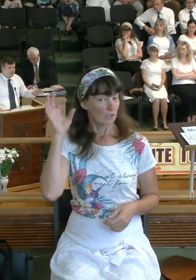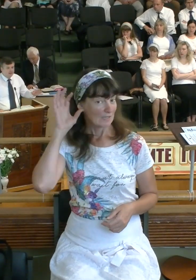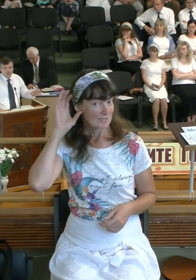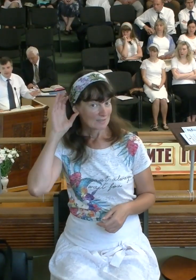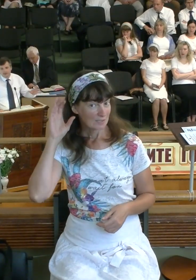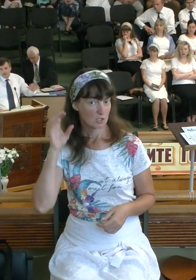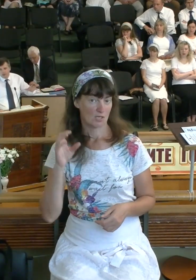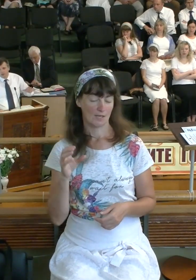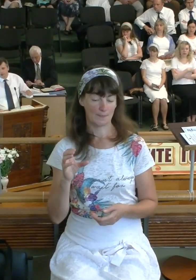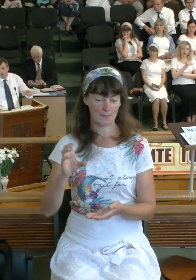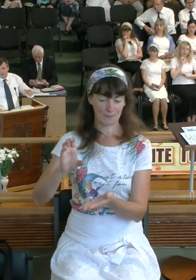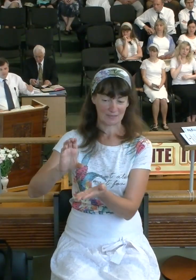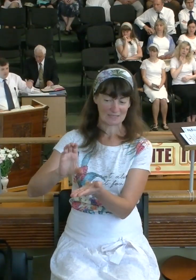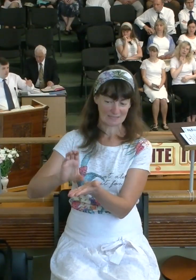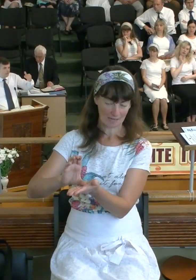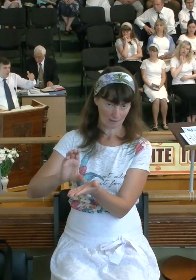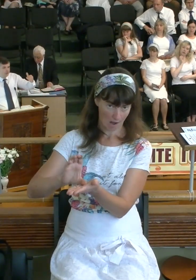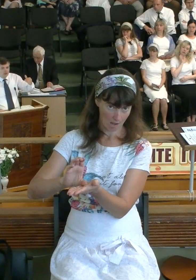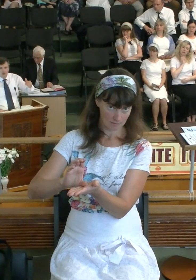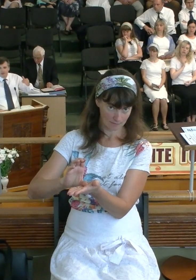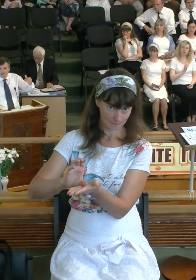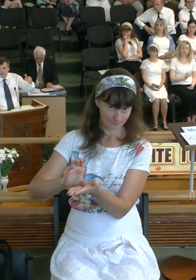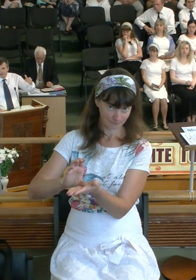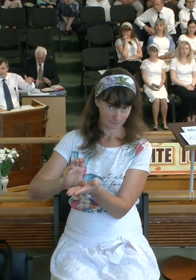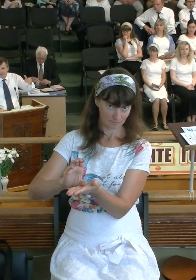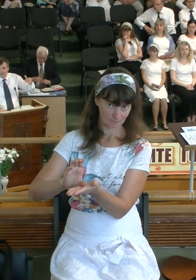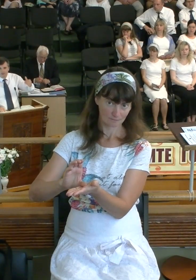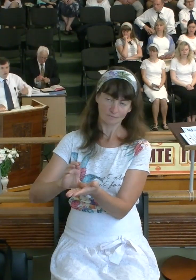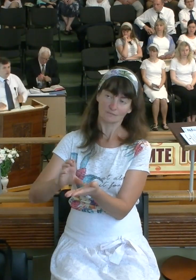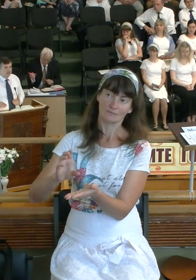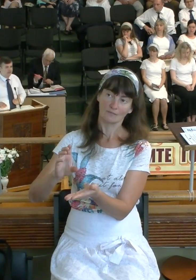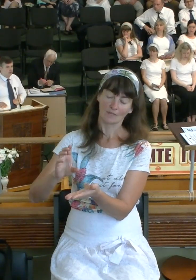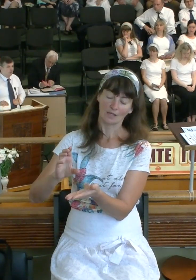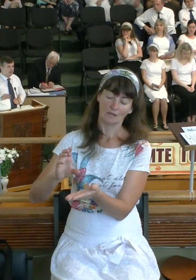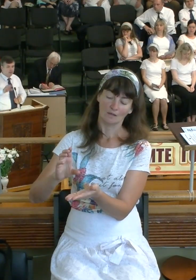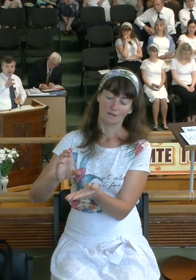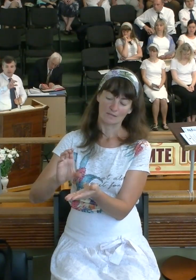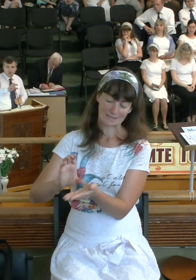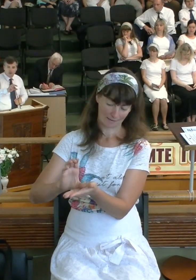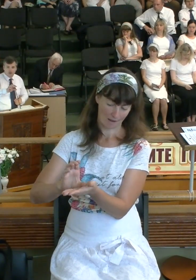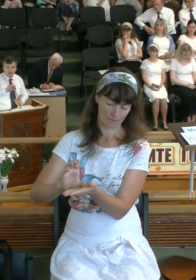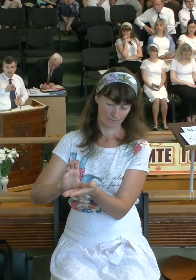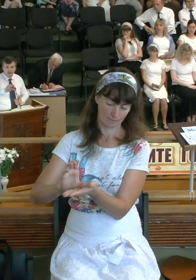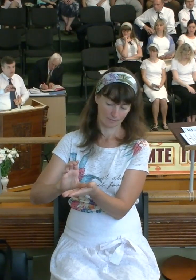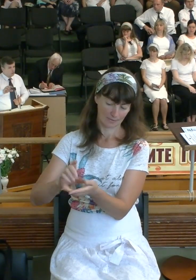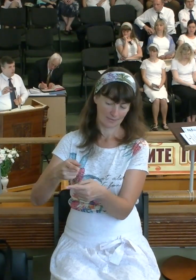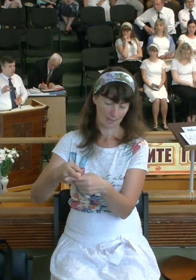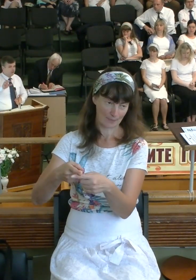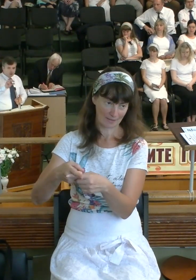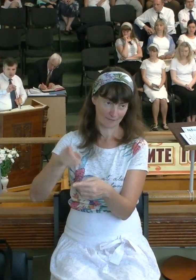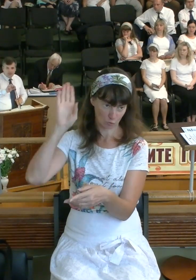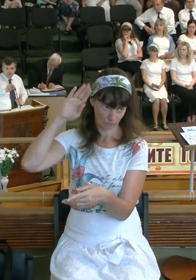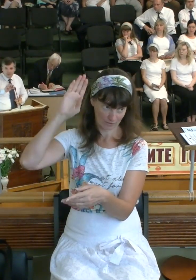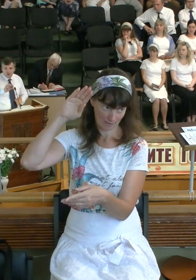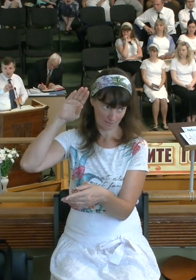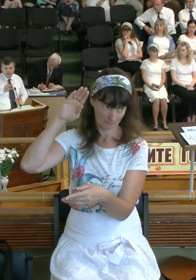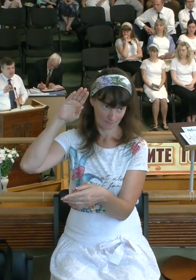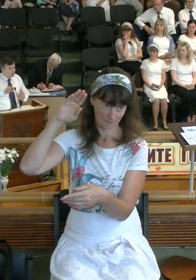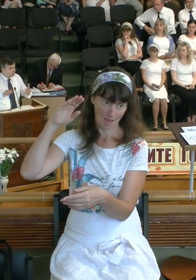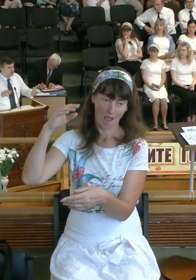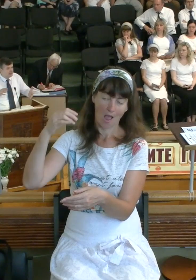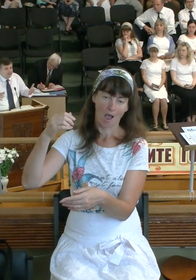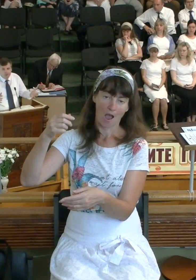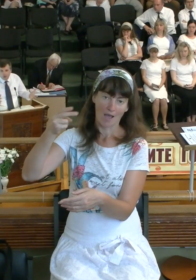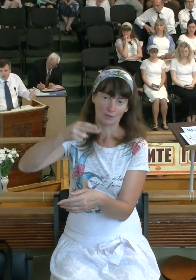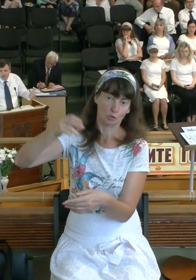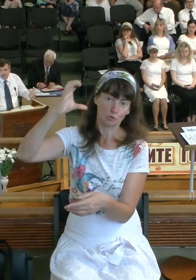стакане и о том, что вот Бог дает, знаете, как-то вот Духа Святого одному дал больше, другому меньше, да